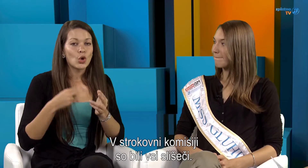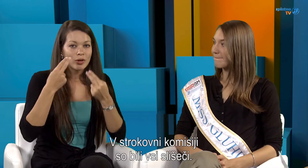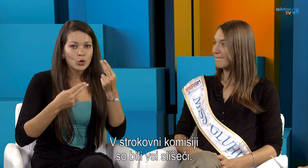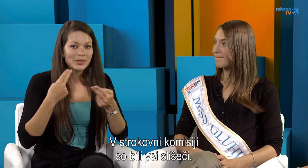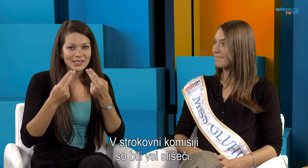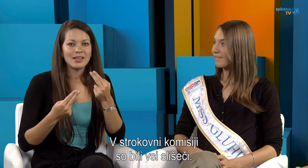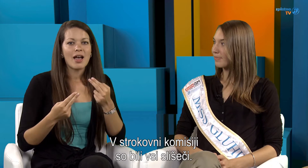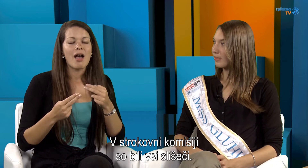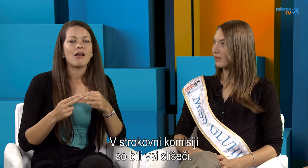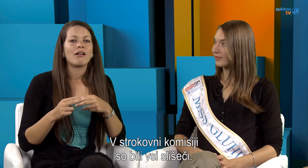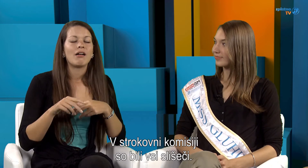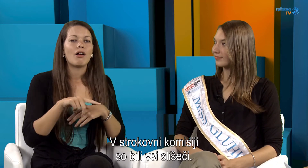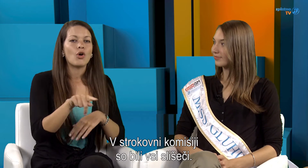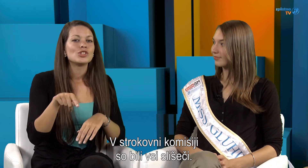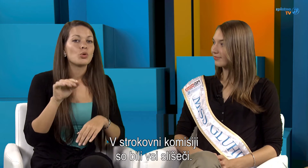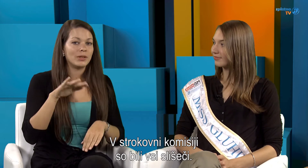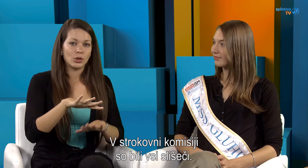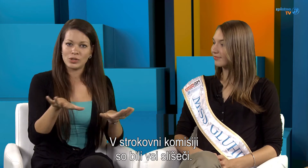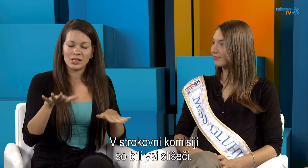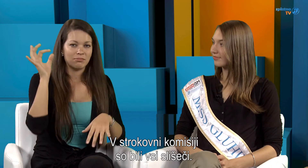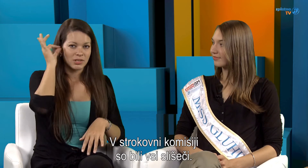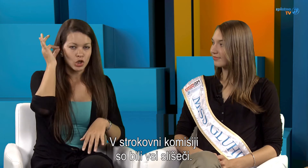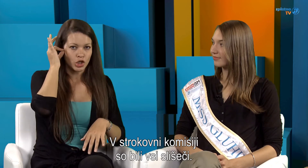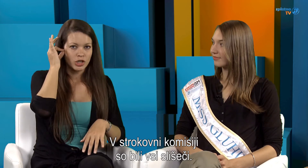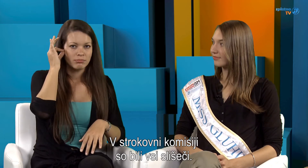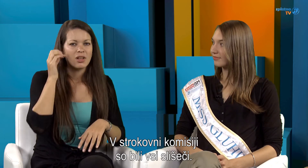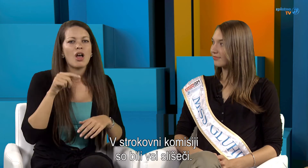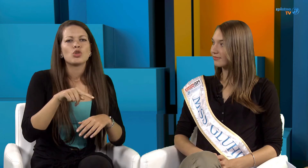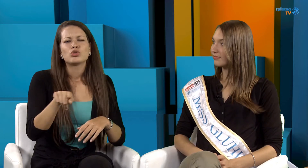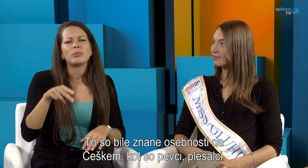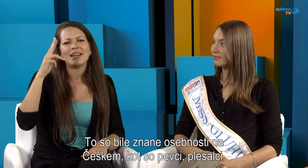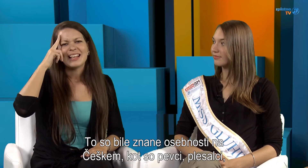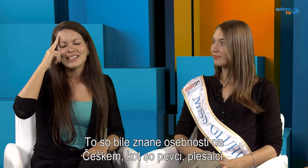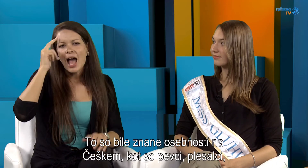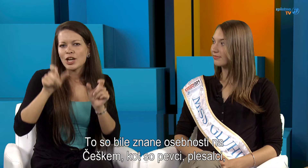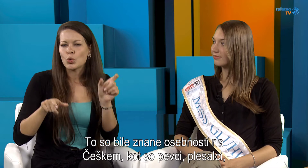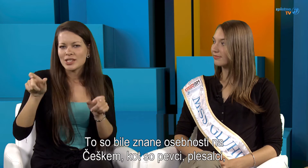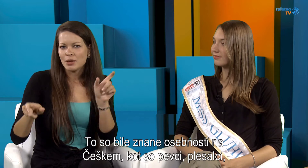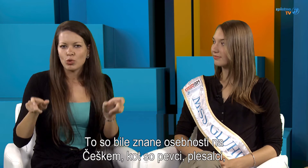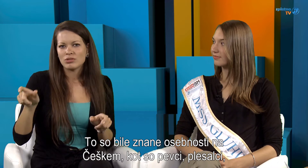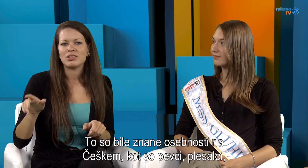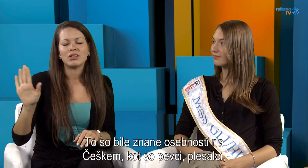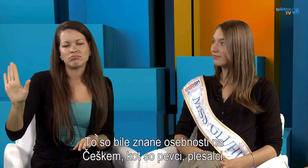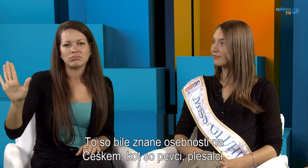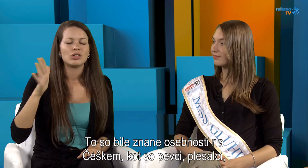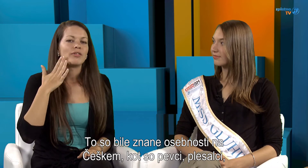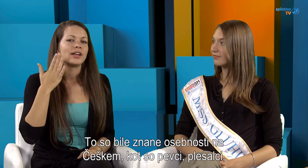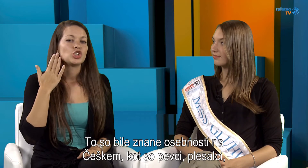Strokovna komisija, oni so bili vsi slišeči. To so bile znane osebnosti njihove na